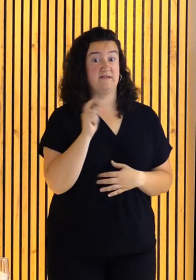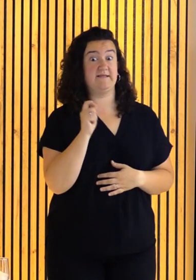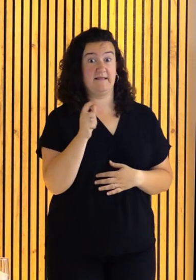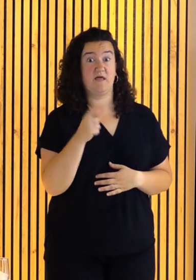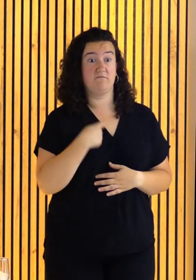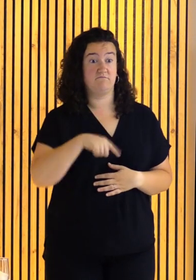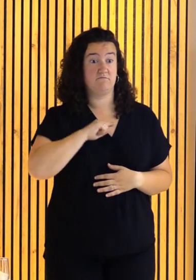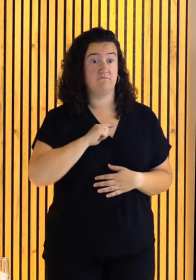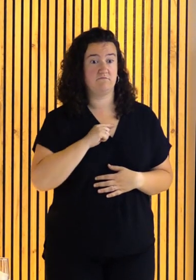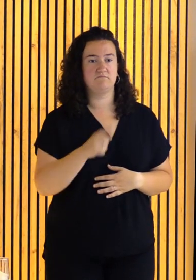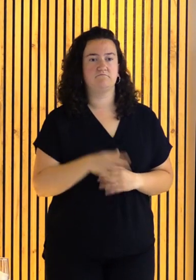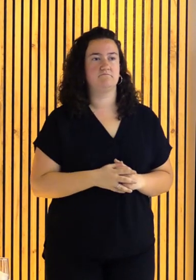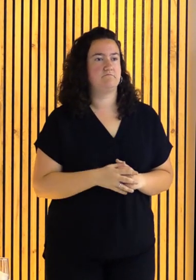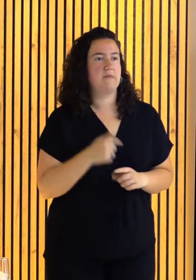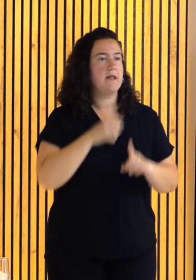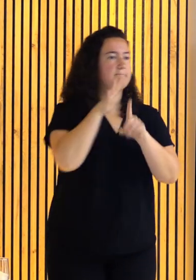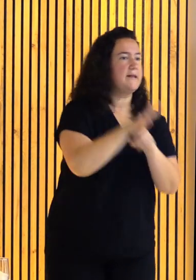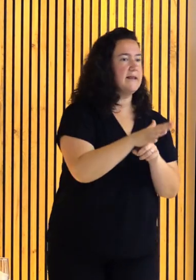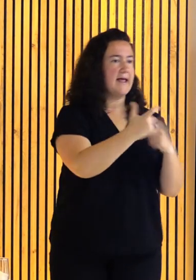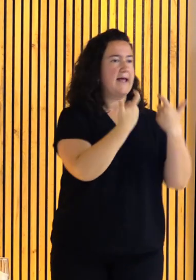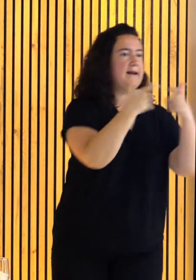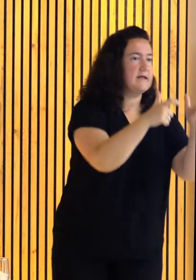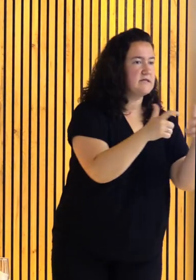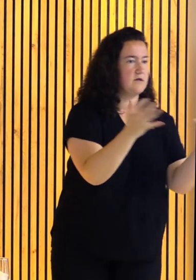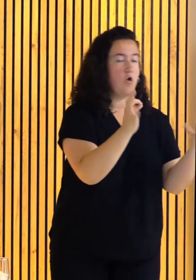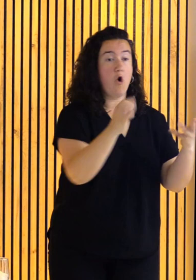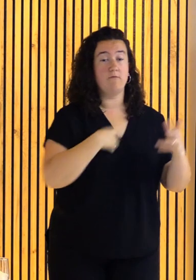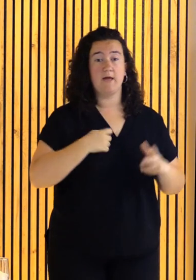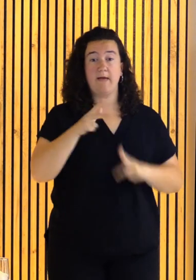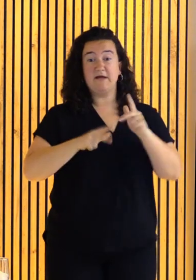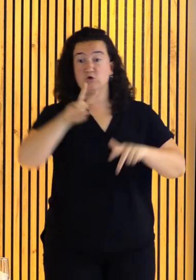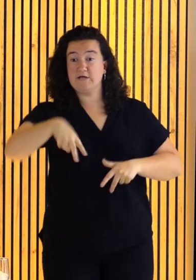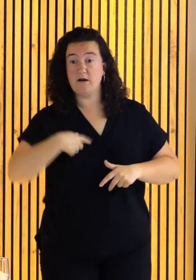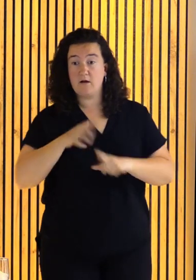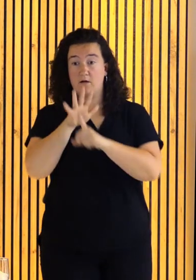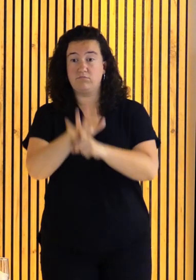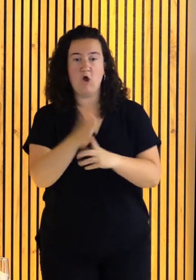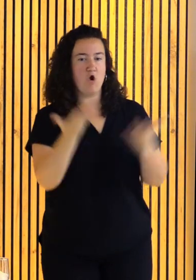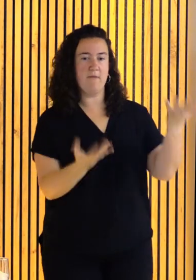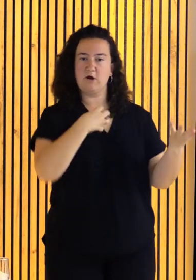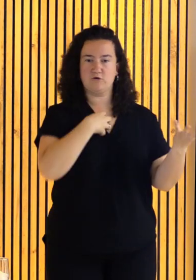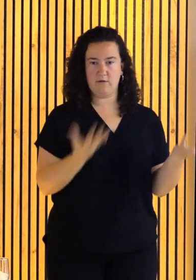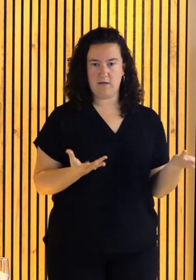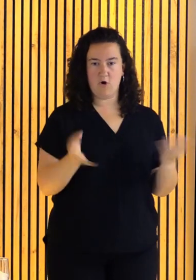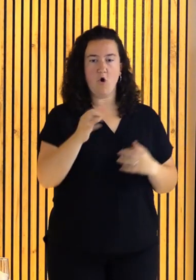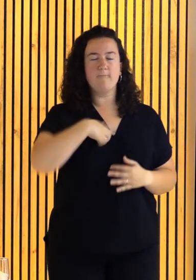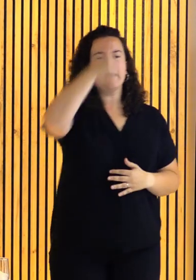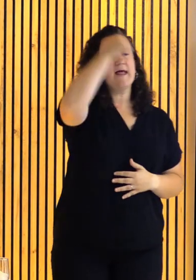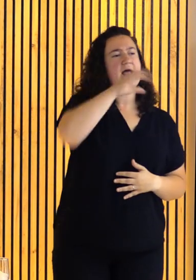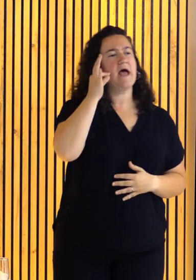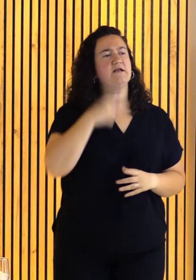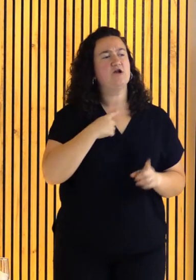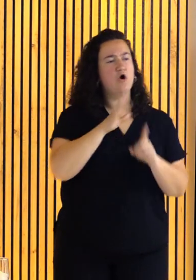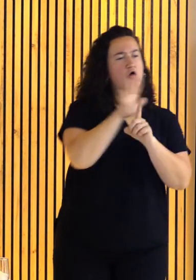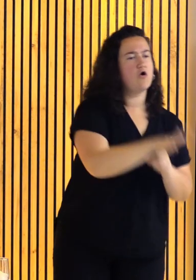konparagarria klase zapalkuntza edo euskaldun izateagatiko zapalkuntza, ez dira konparagarriak, edo generoagatiko zapalkuntza, eta